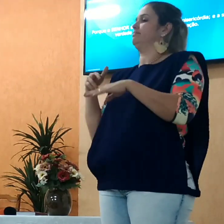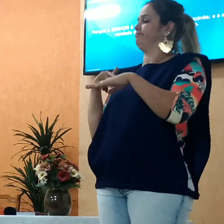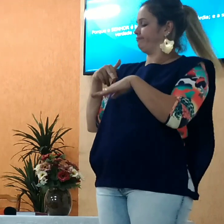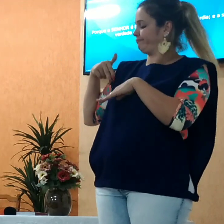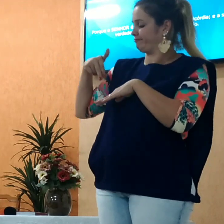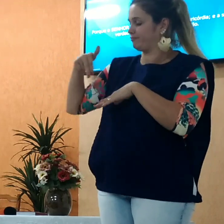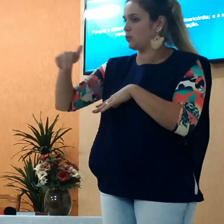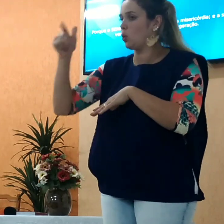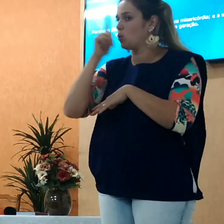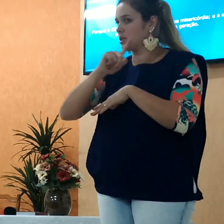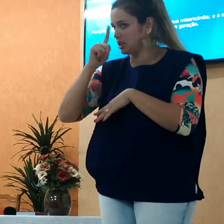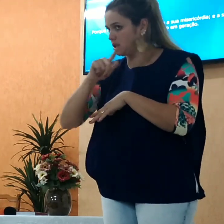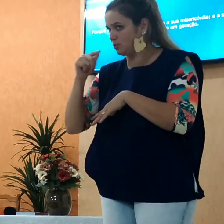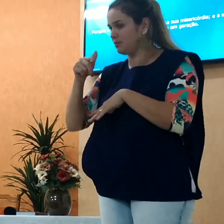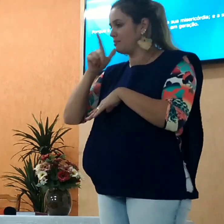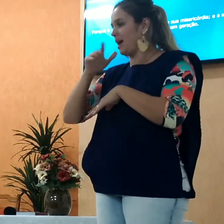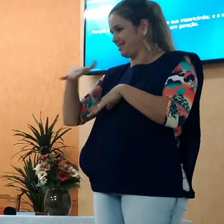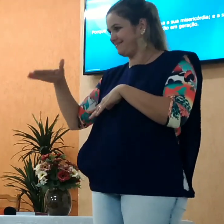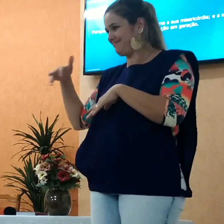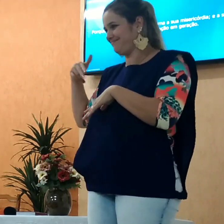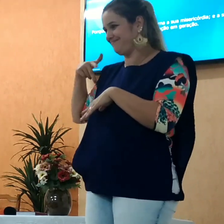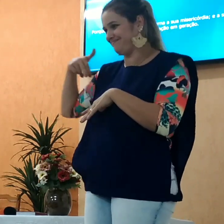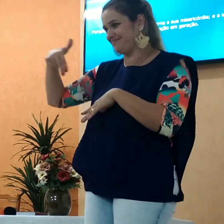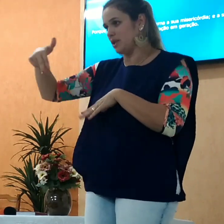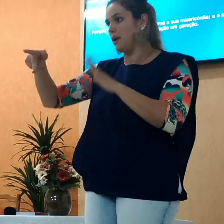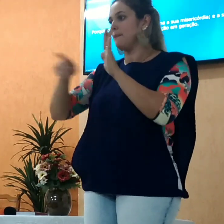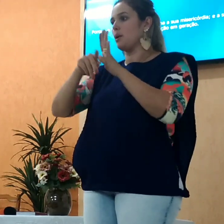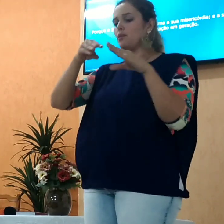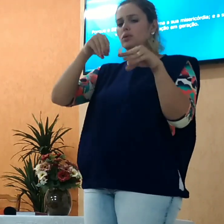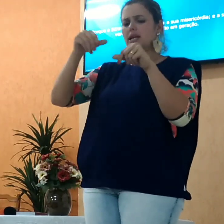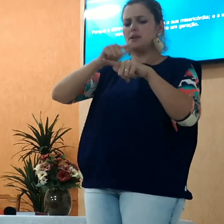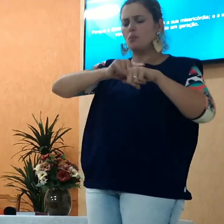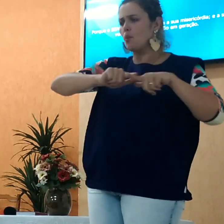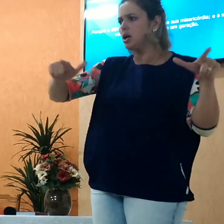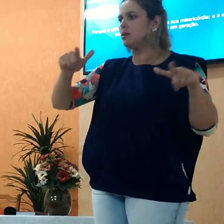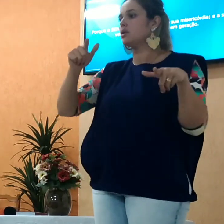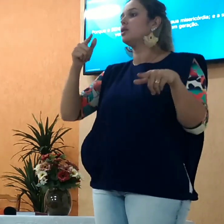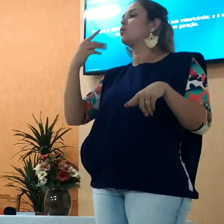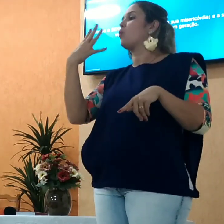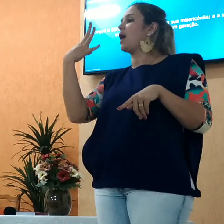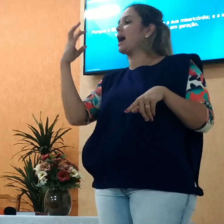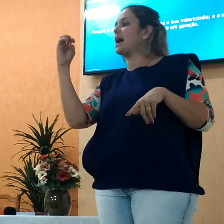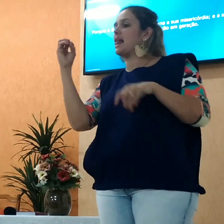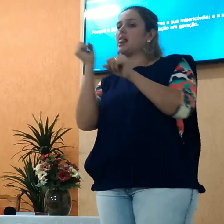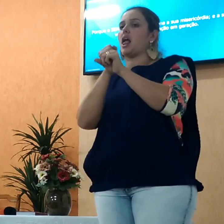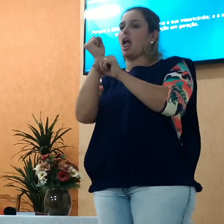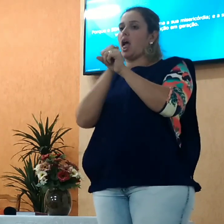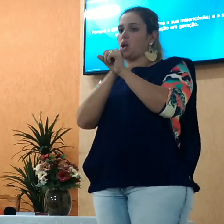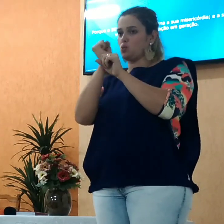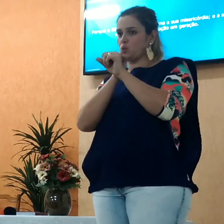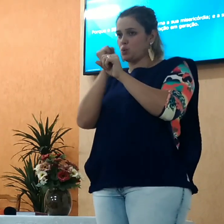eles lá naquele deserto, durante 40 anos, dando-lhe o maná que caía do